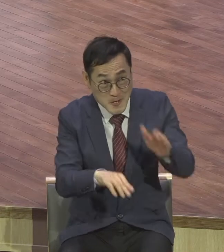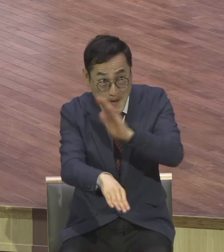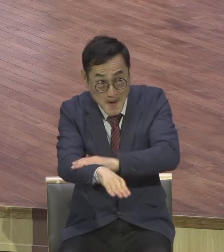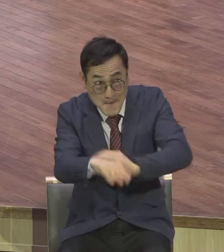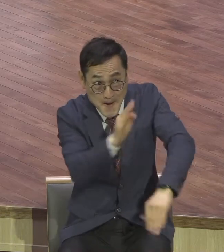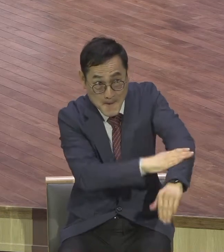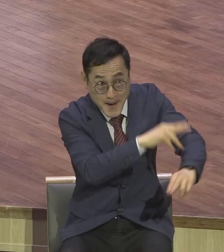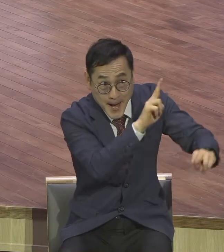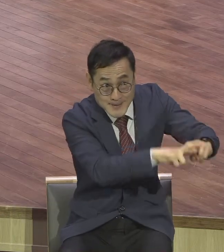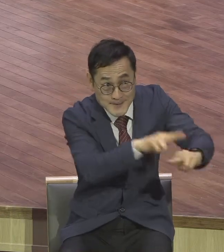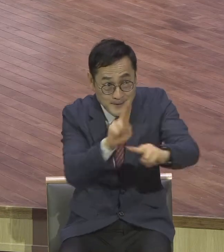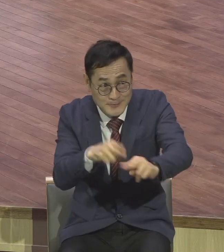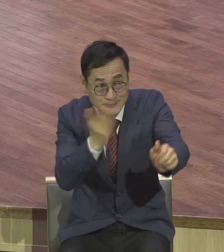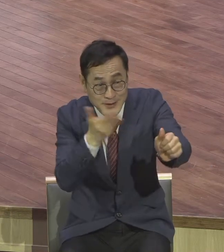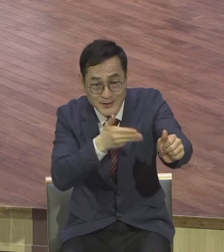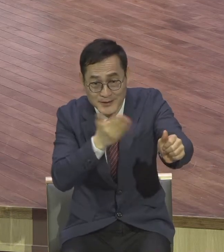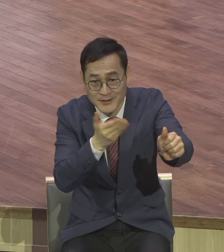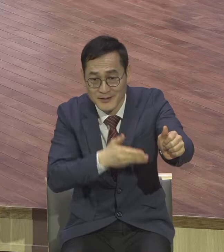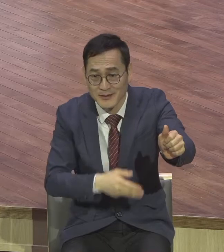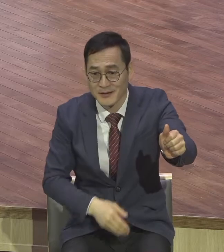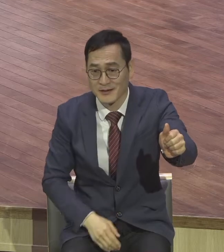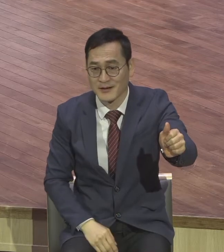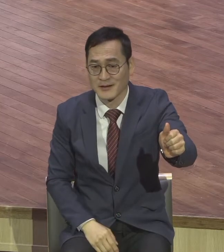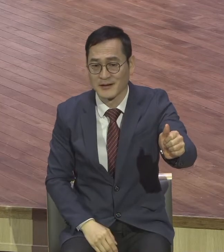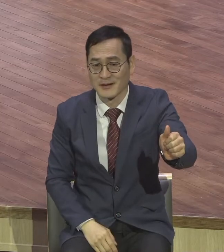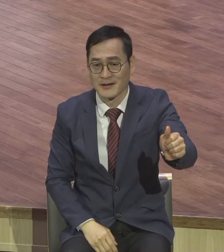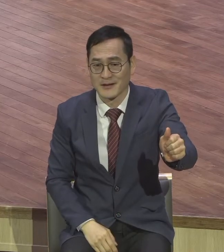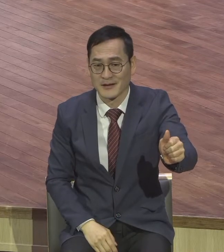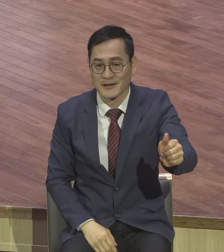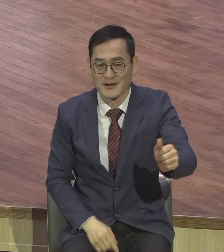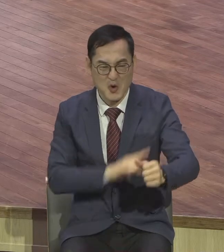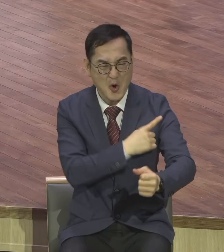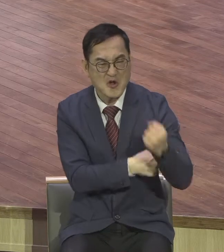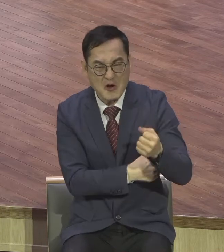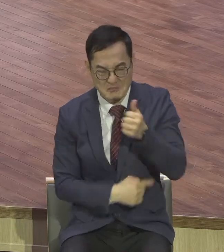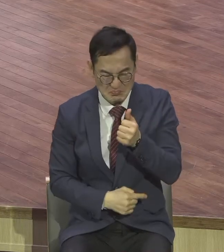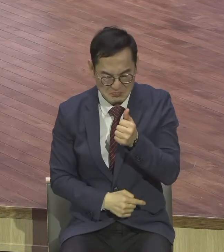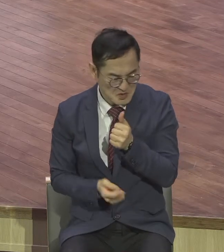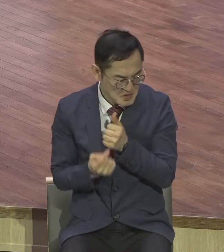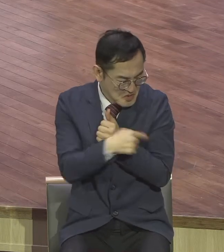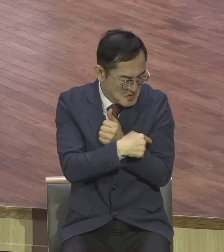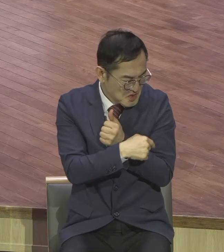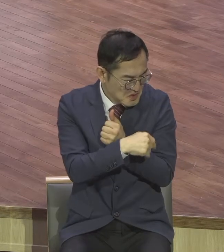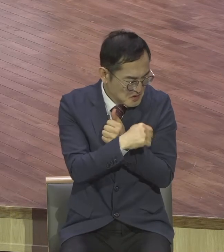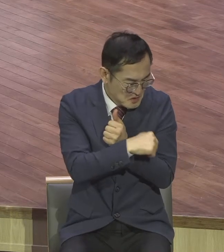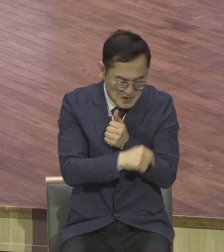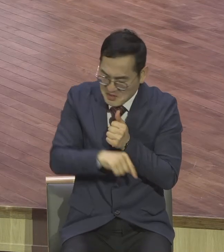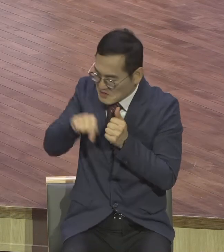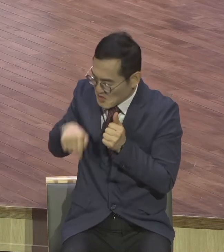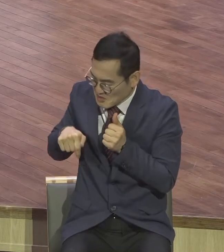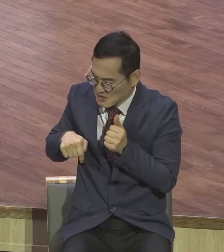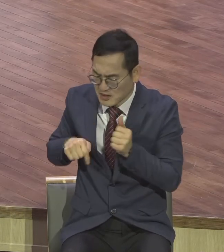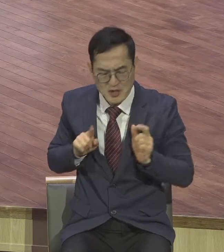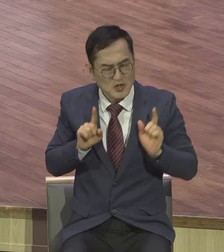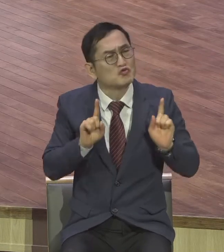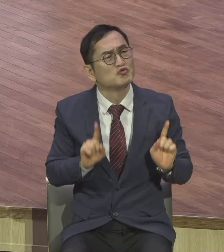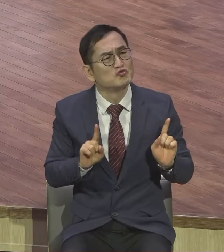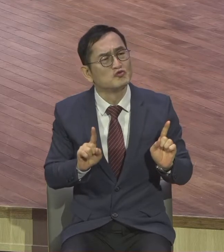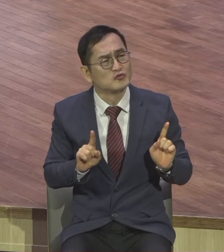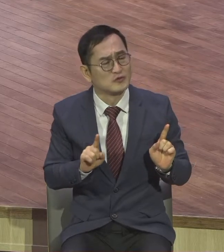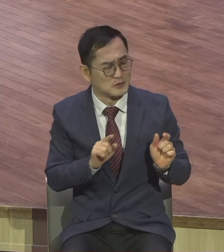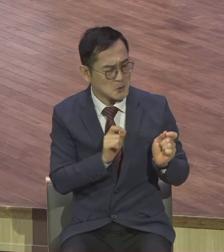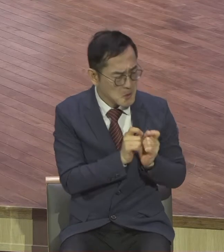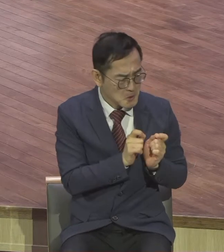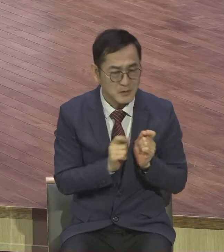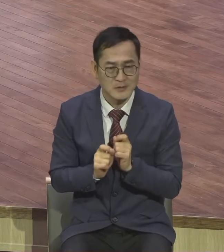자신의 아들들을 왕이 되거든 권력의 핵심부에 좀 앉혀주세요 무슨 말입니까